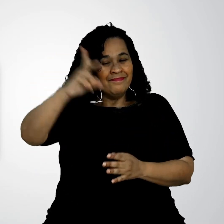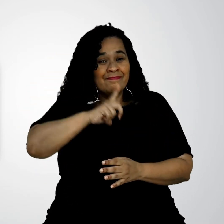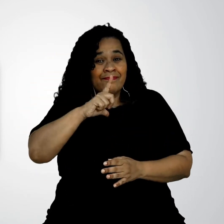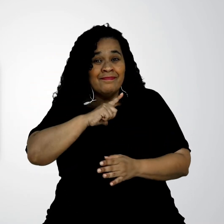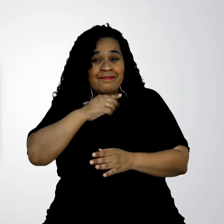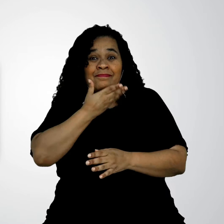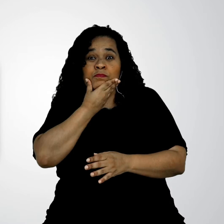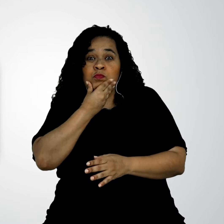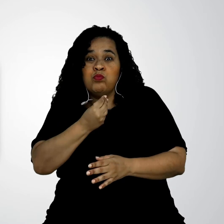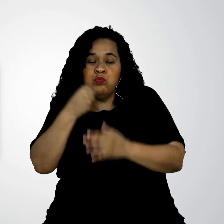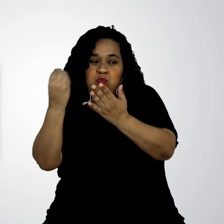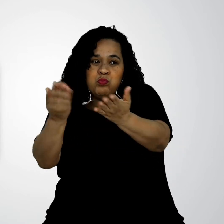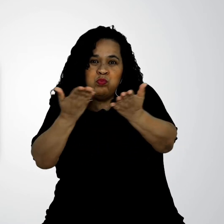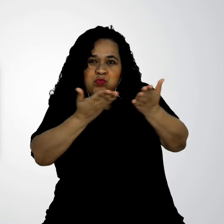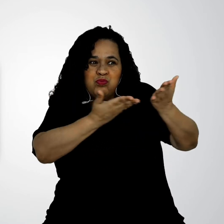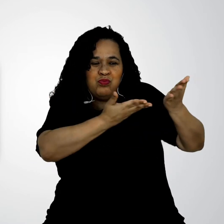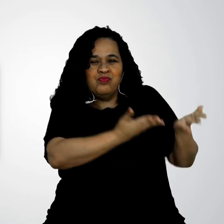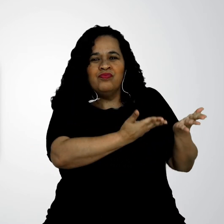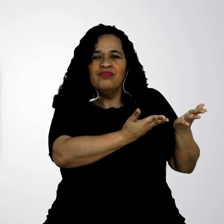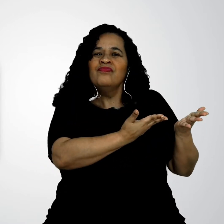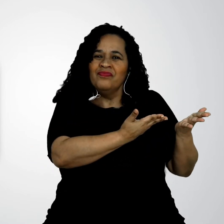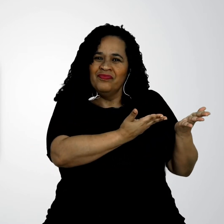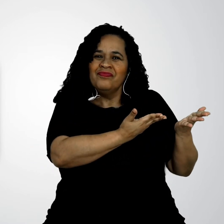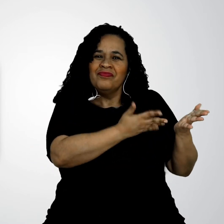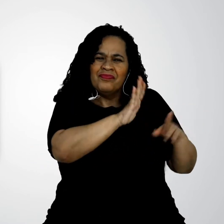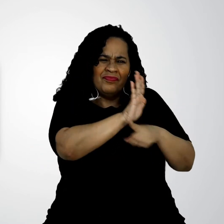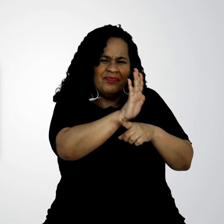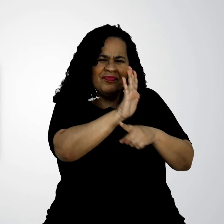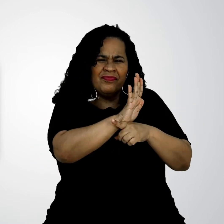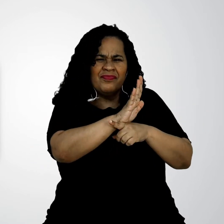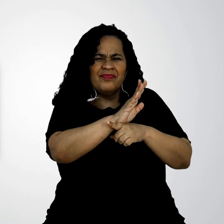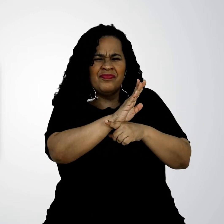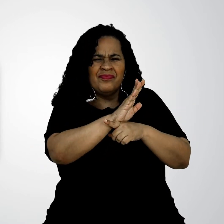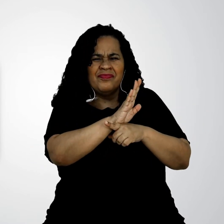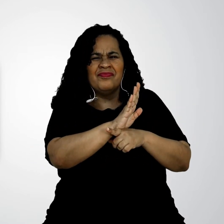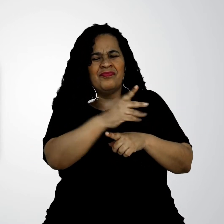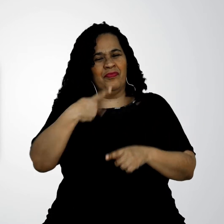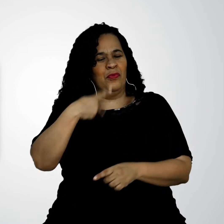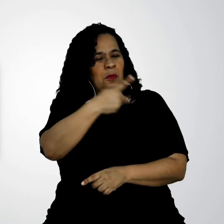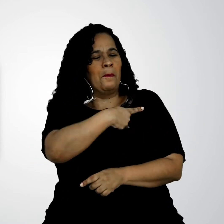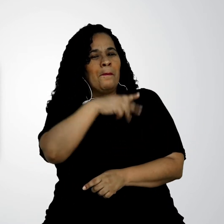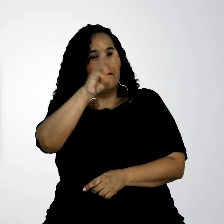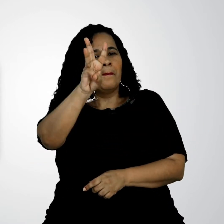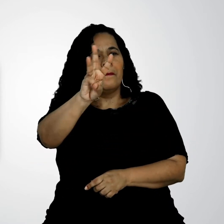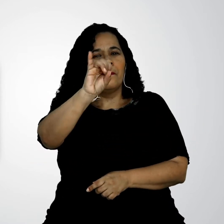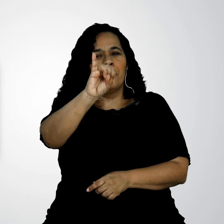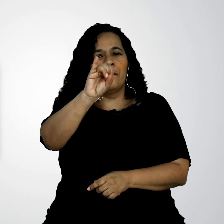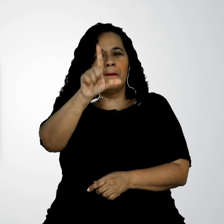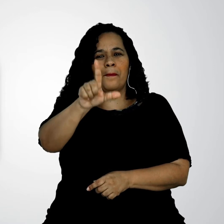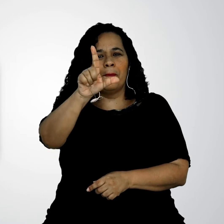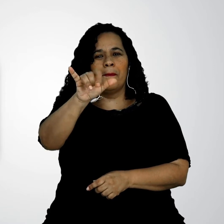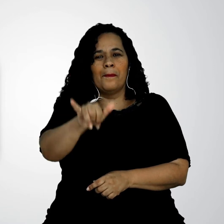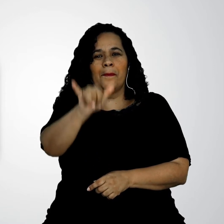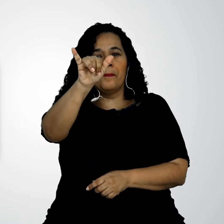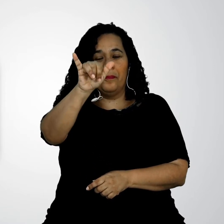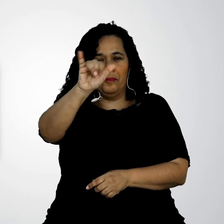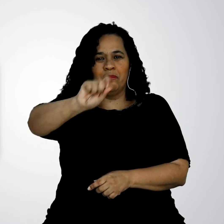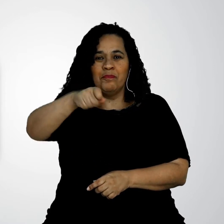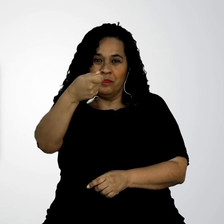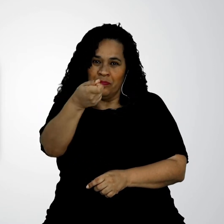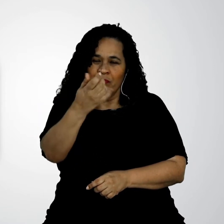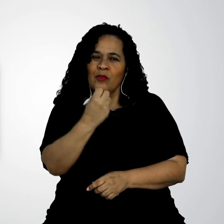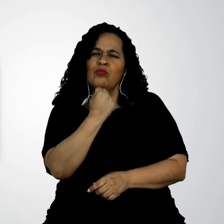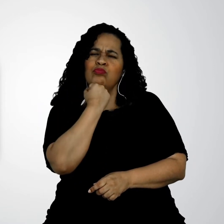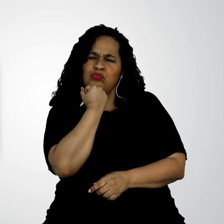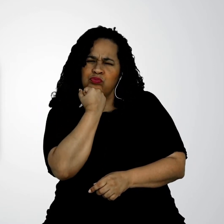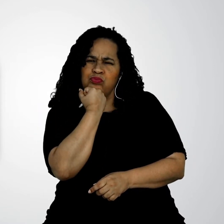aqui mais uma vez para ajudar nas respostas e na reflexão o pastor Willi. Pastor Willi, eu estou aqui com a sensação